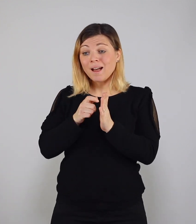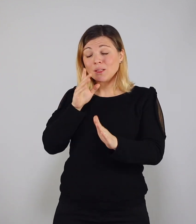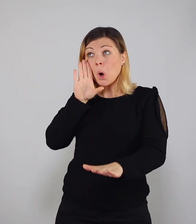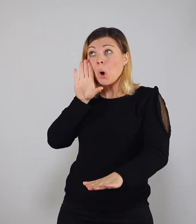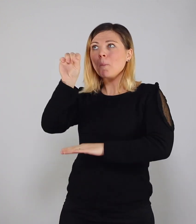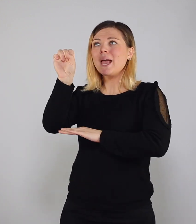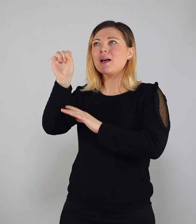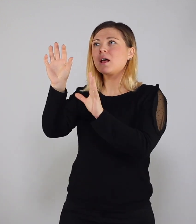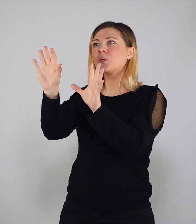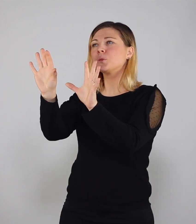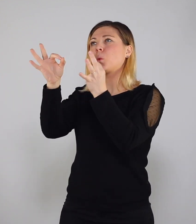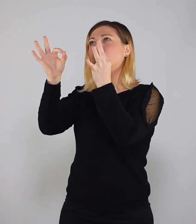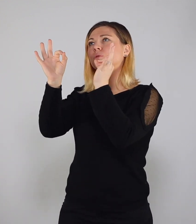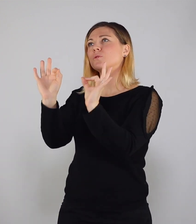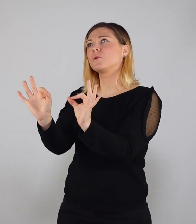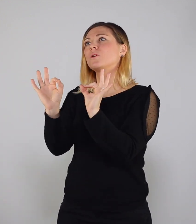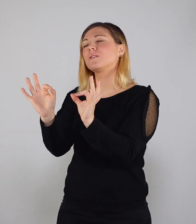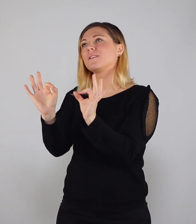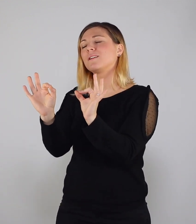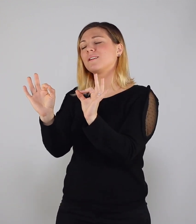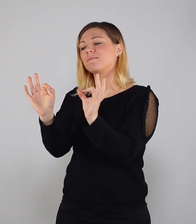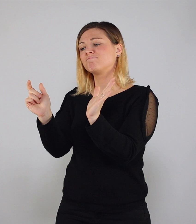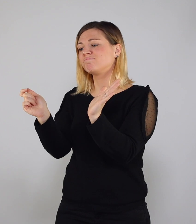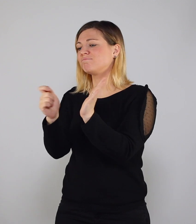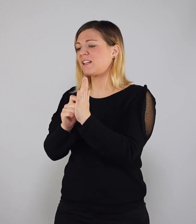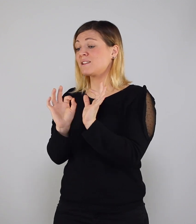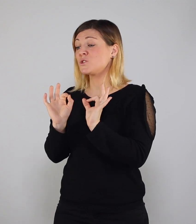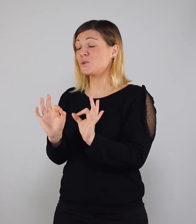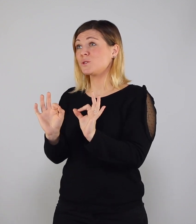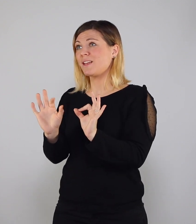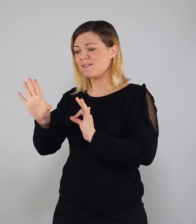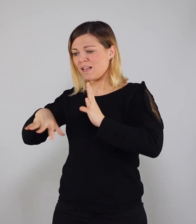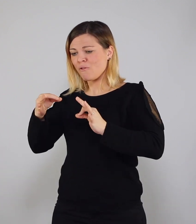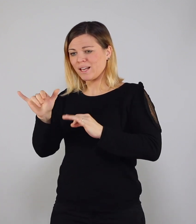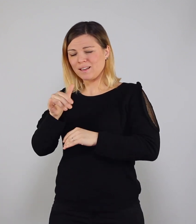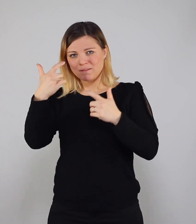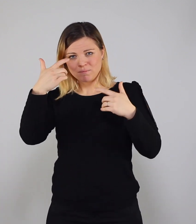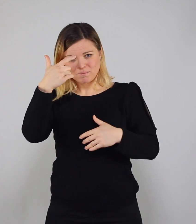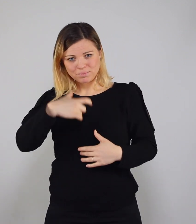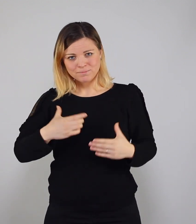trouvé fut également le jour où j'ai enfin découvert qui je suis.